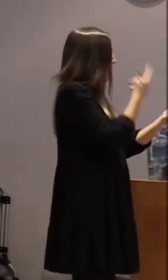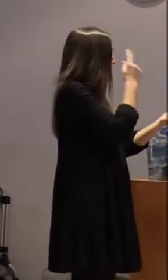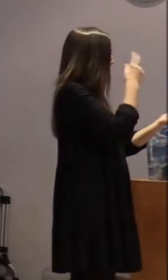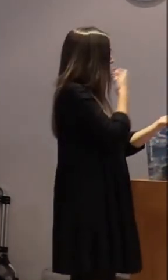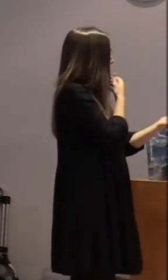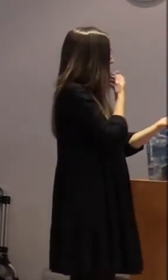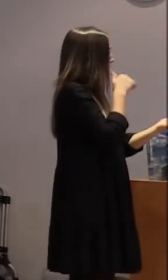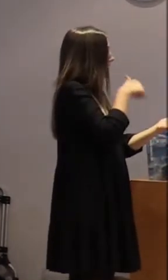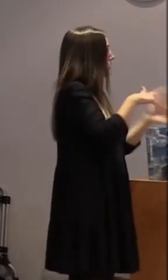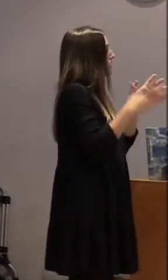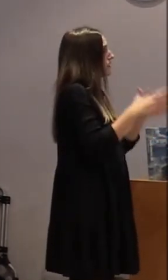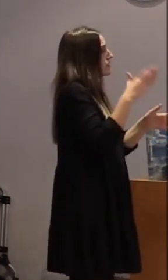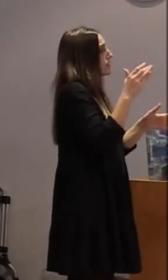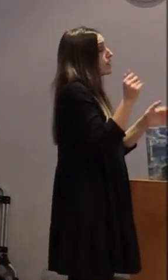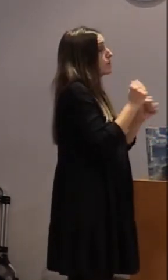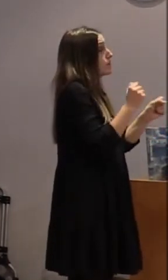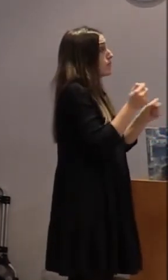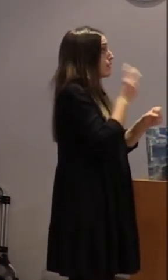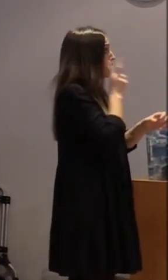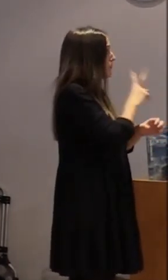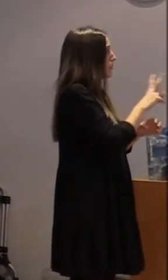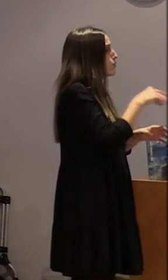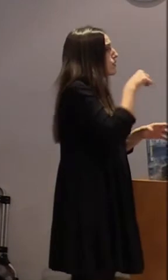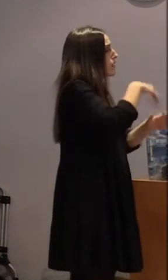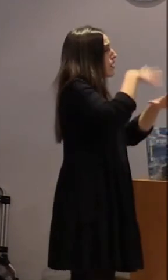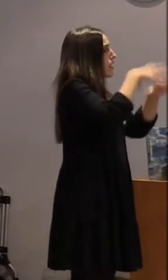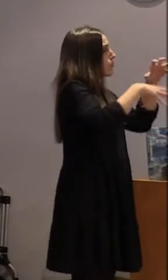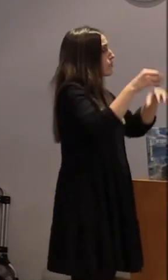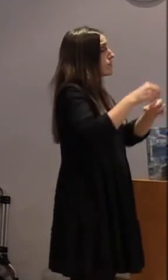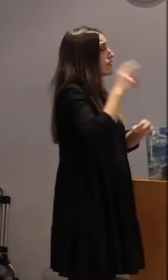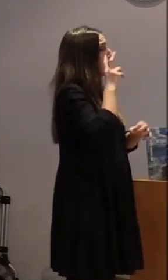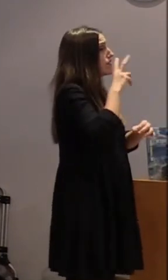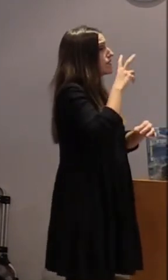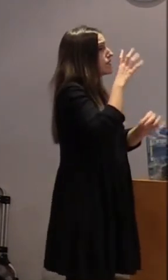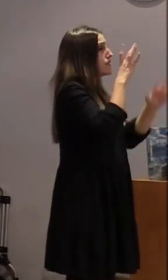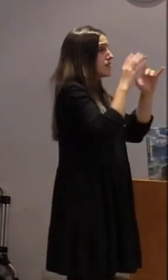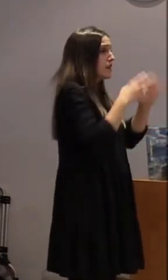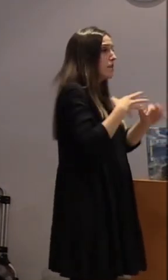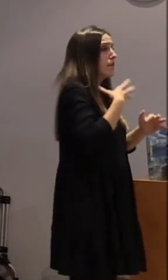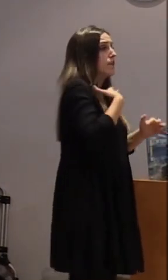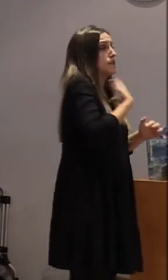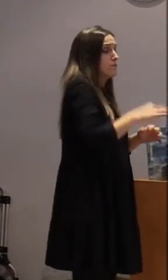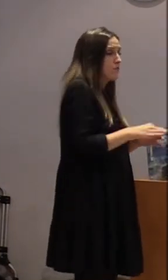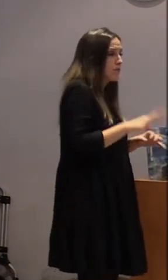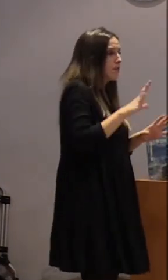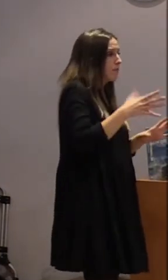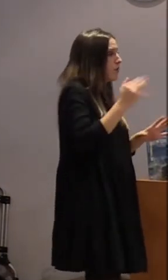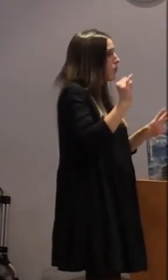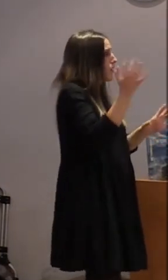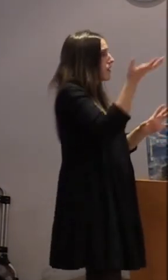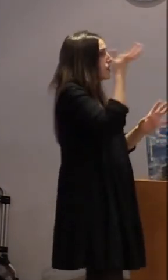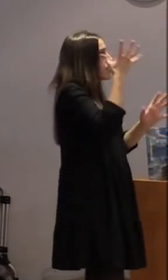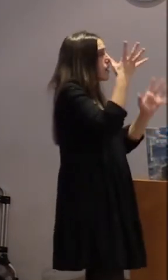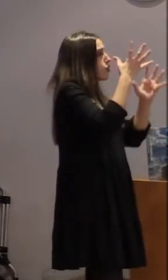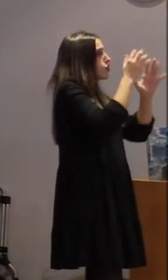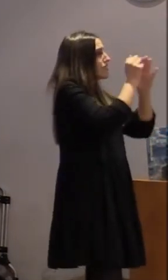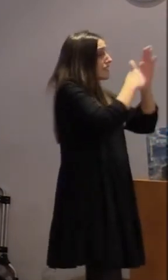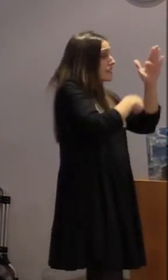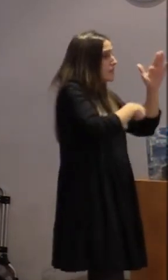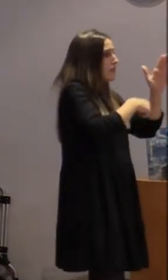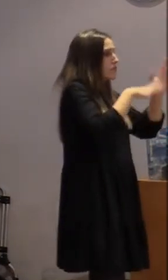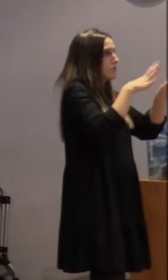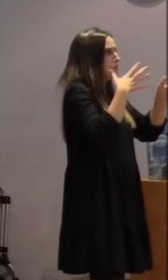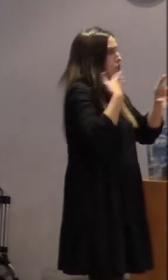veremos, sí, en las montañas puede haber nevadas, pero sobre todo vamos a ver días de cielos súper despejados, ahora un frío que te corta la